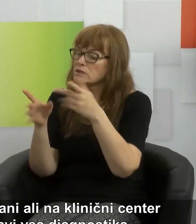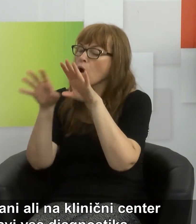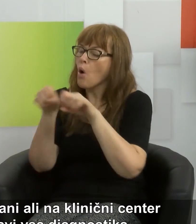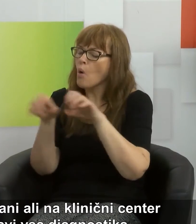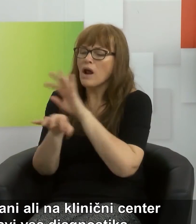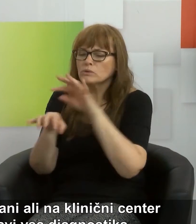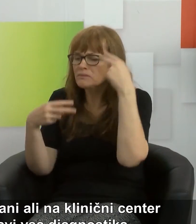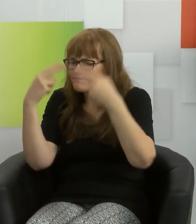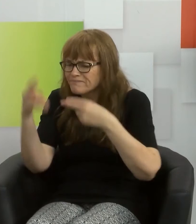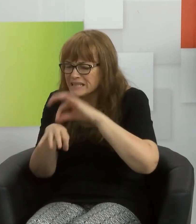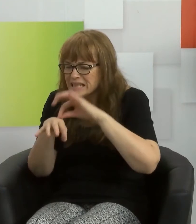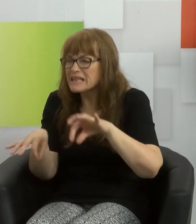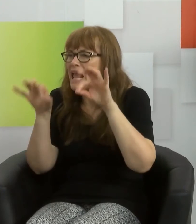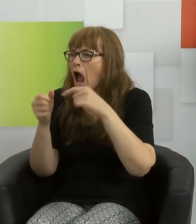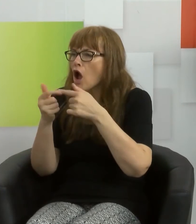vsa diagnostika,